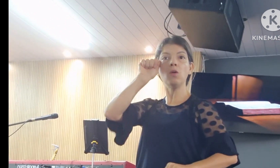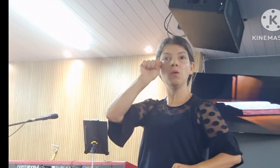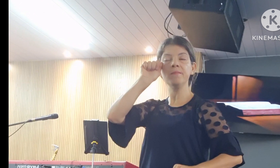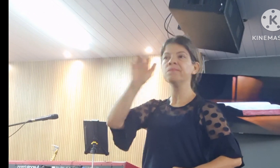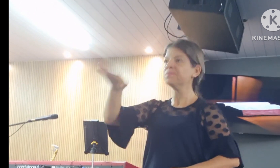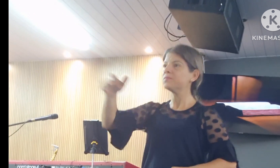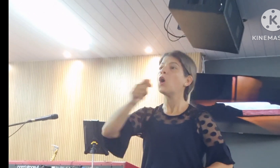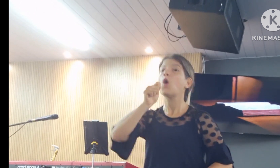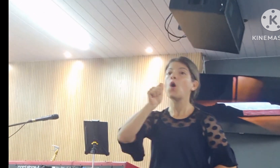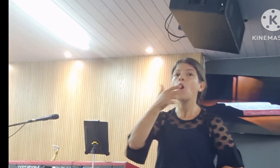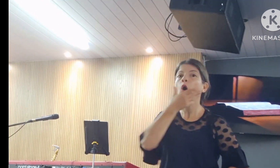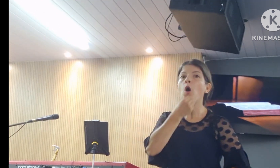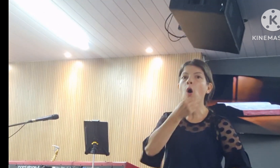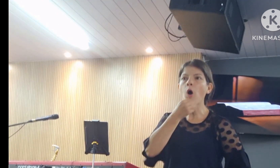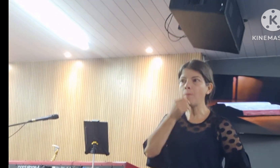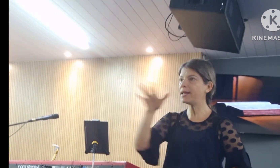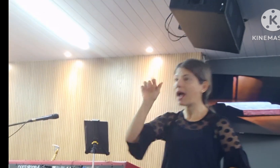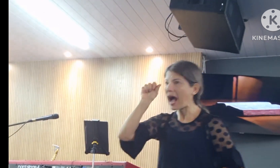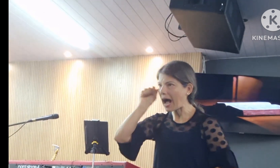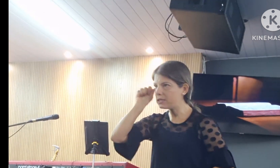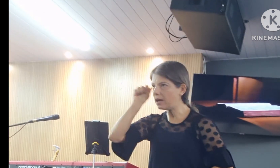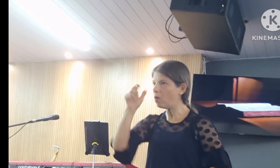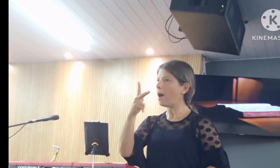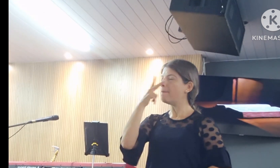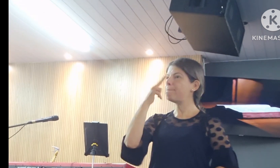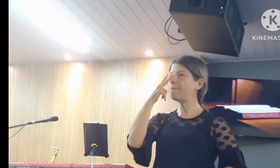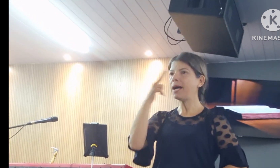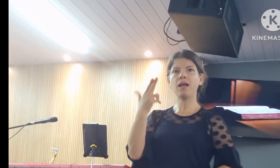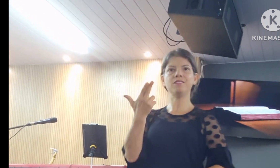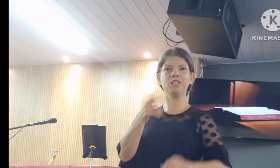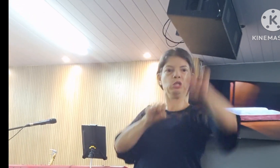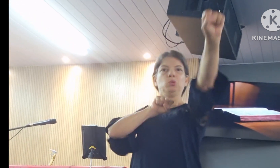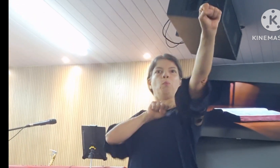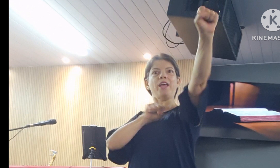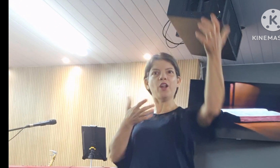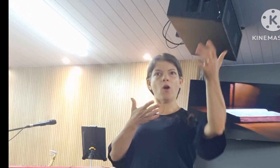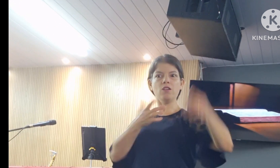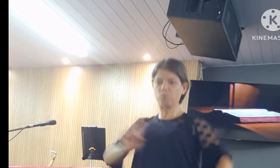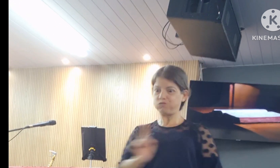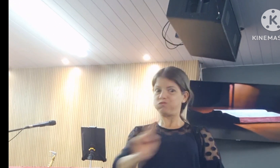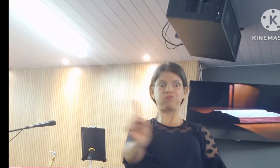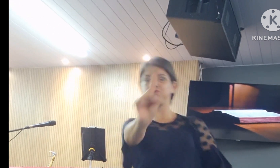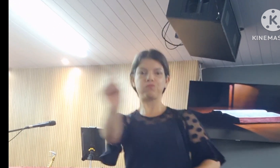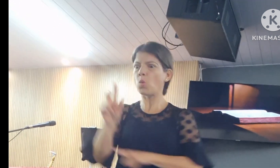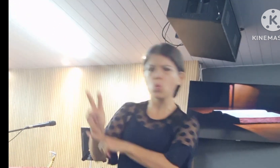aquele jardim, ou ele voava para poder cuidar de tudo aquilo que Deus colocou na mão dele.